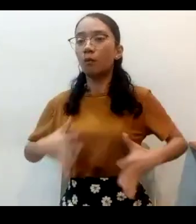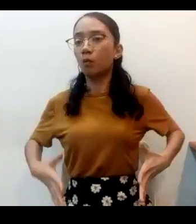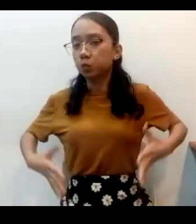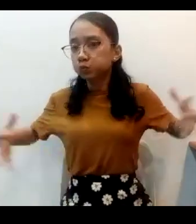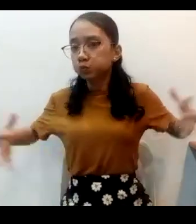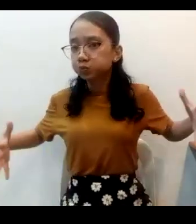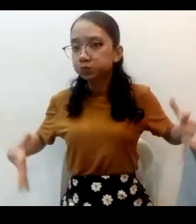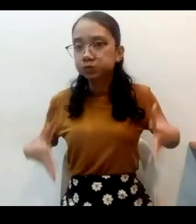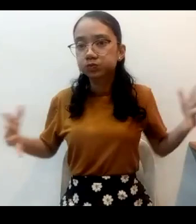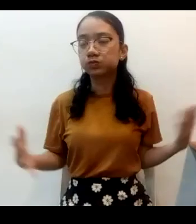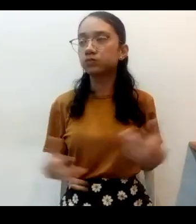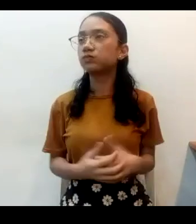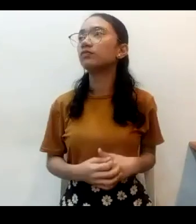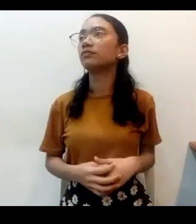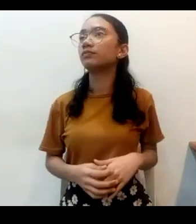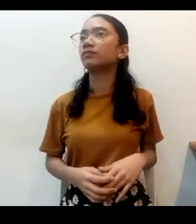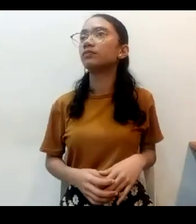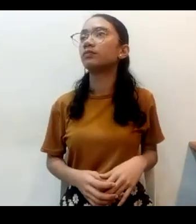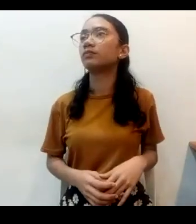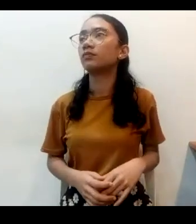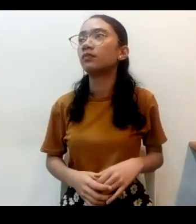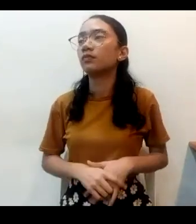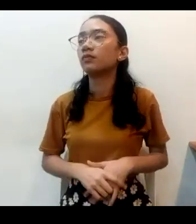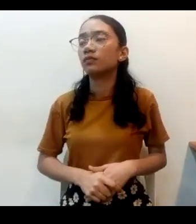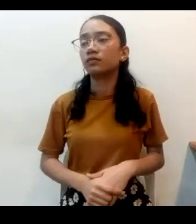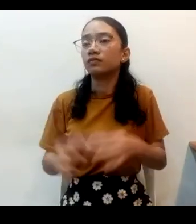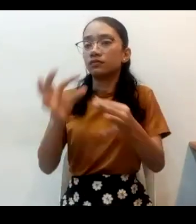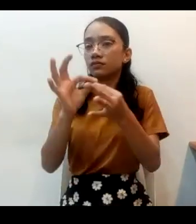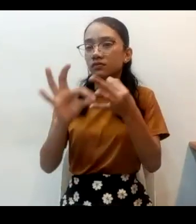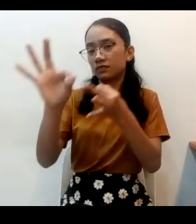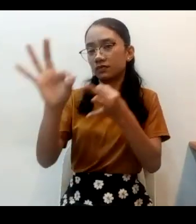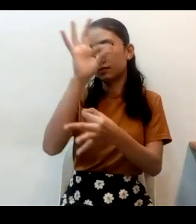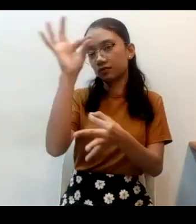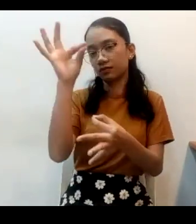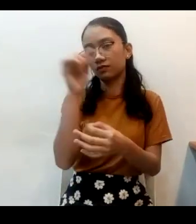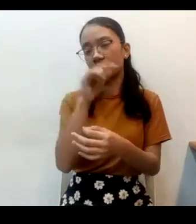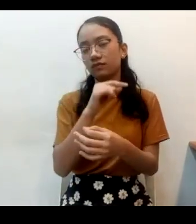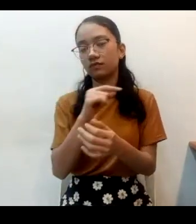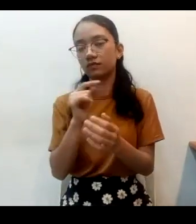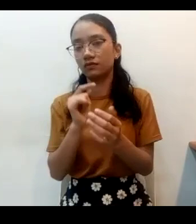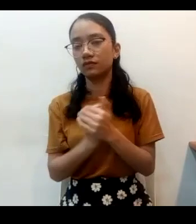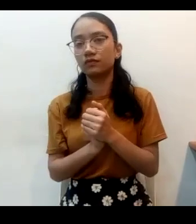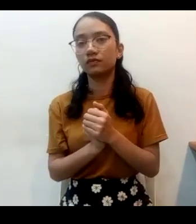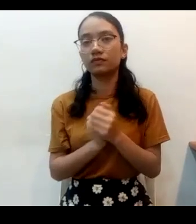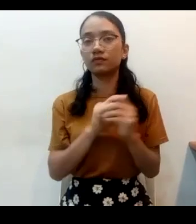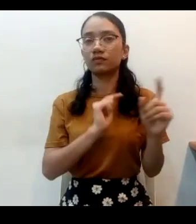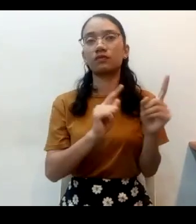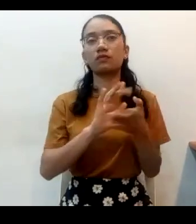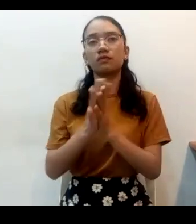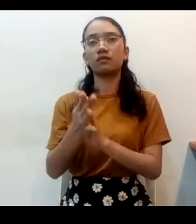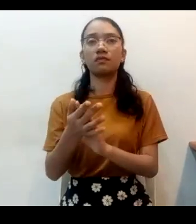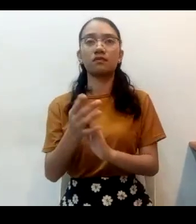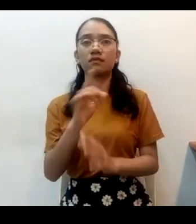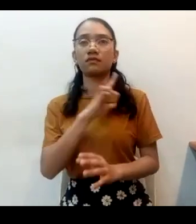ay lumalaki. He spiritually became lazy. Kaya siya po'y naging tamad That's spiritually. why his even spiritual